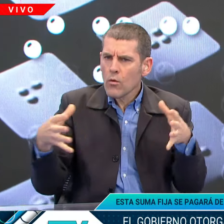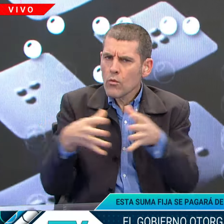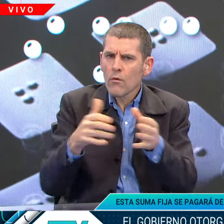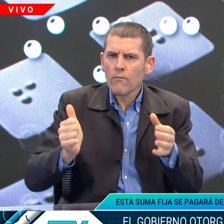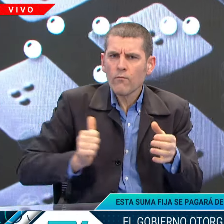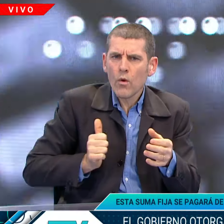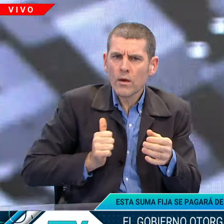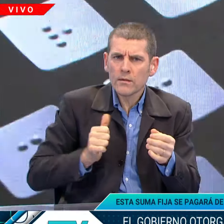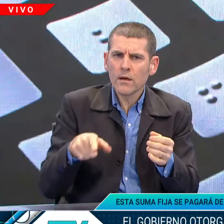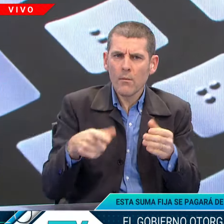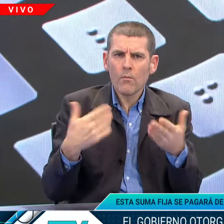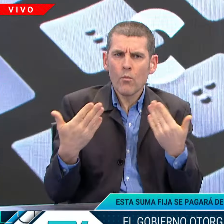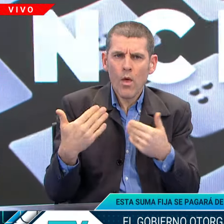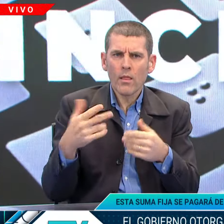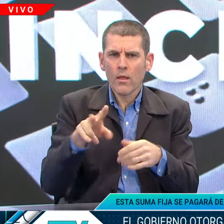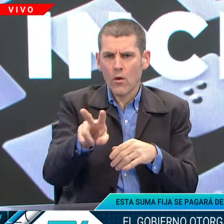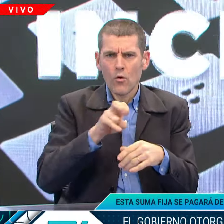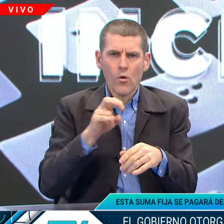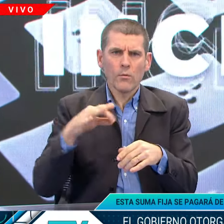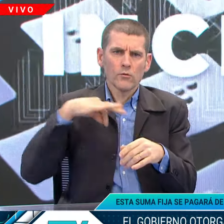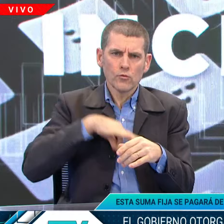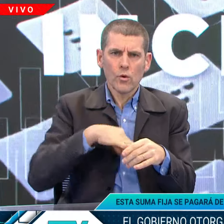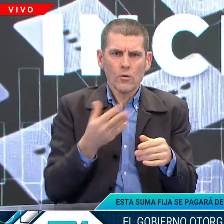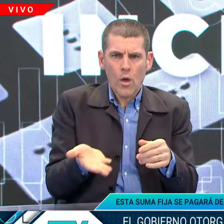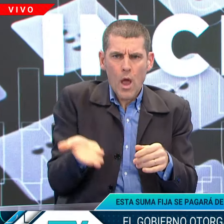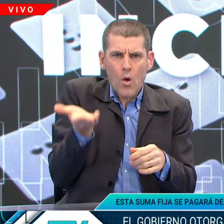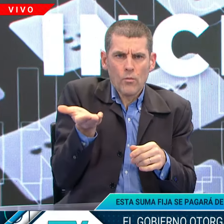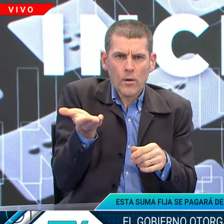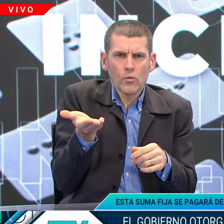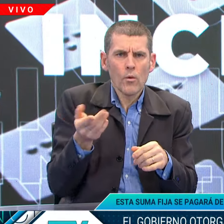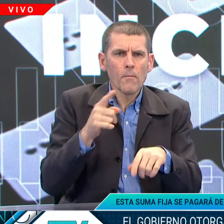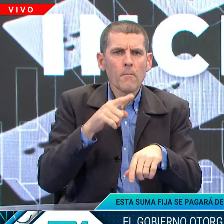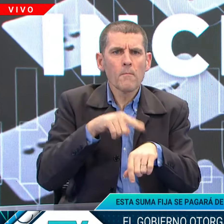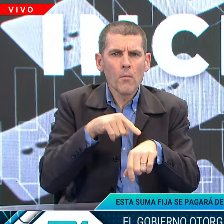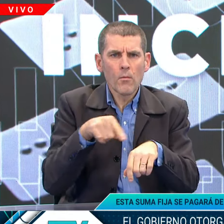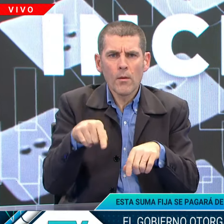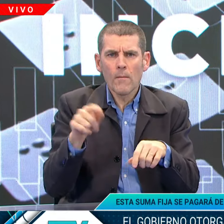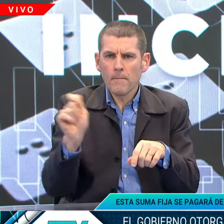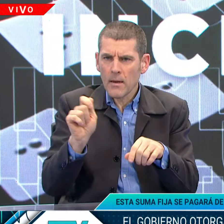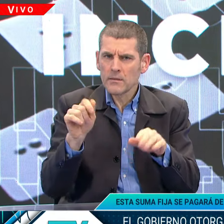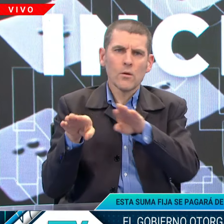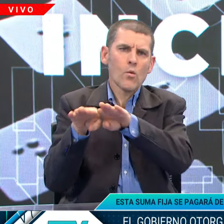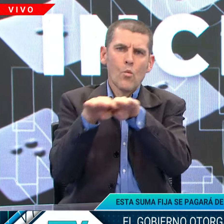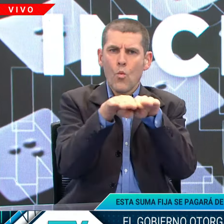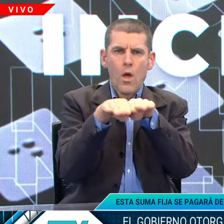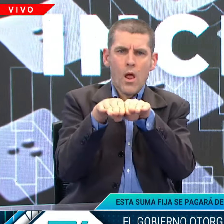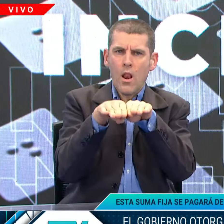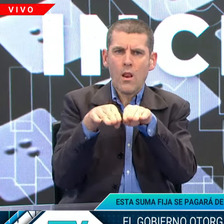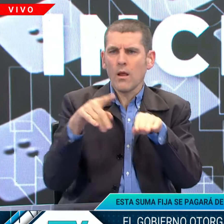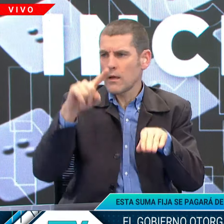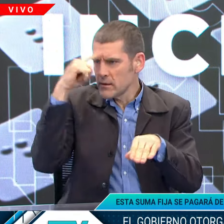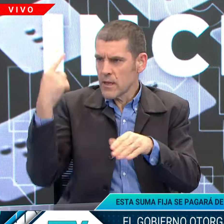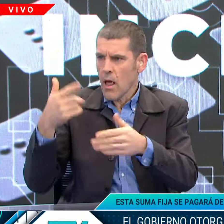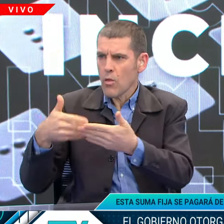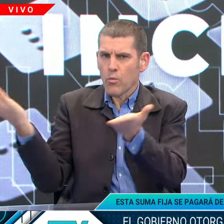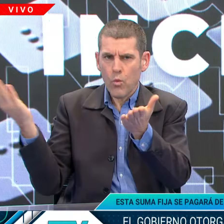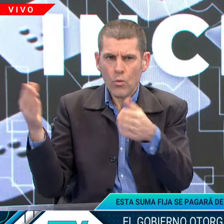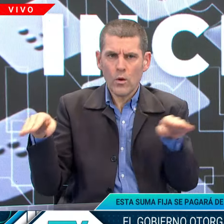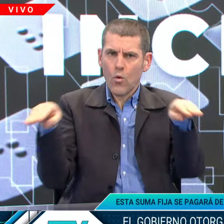armadas perciba los aumentos salariales en el mismo mes que los demás empleados estatales, eliminando así